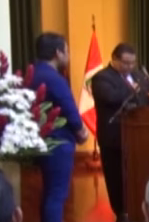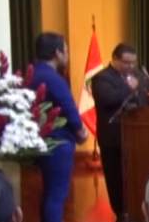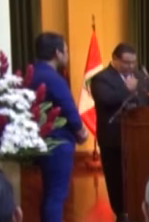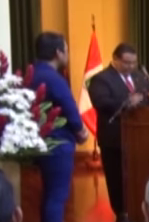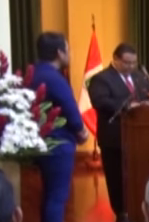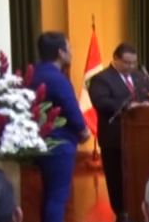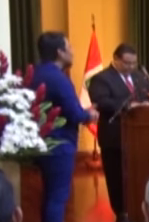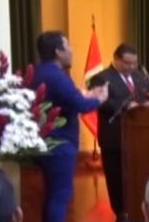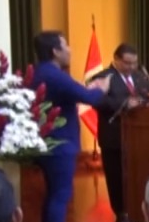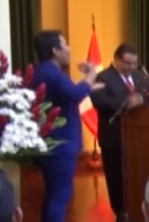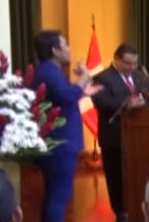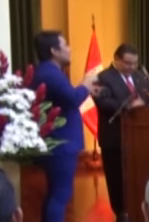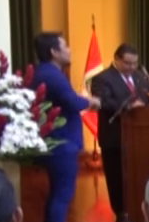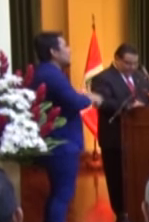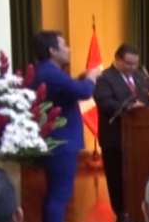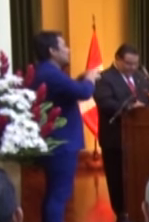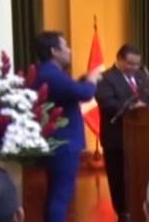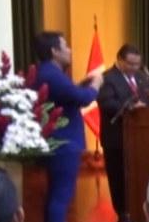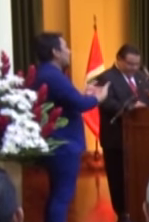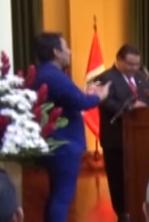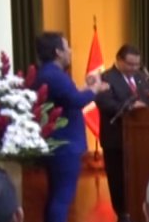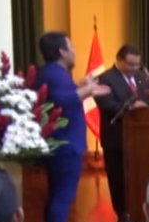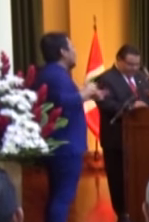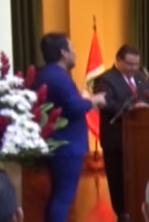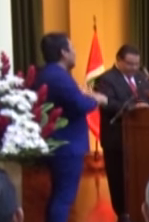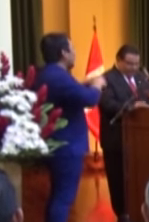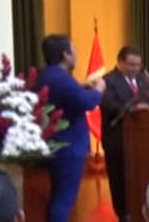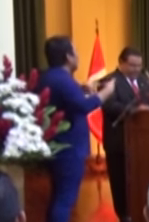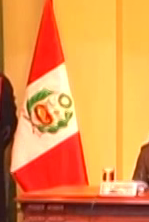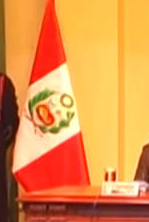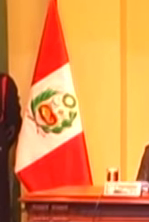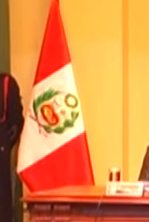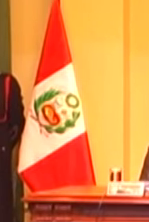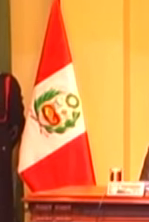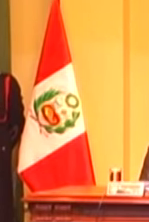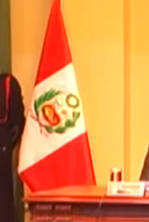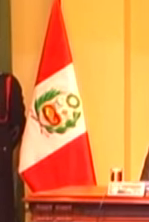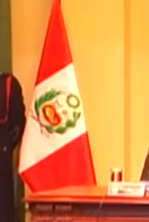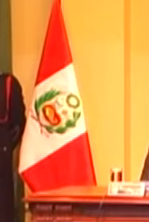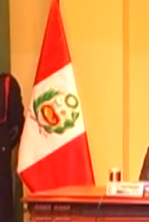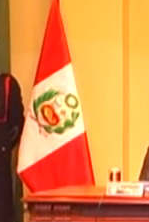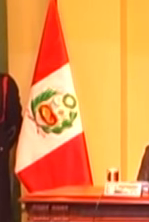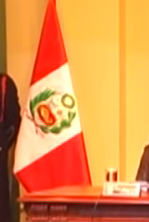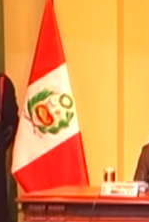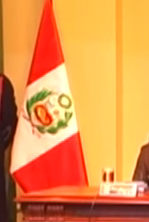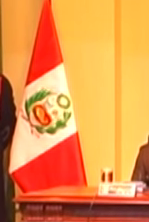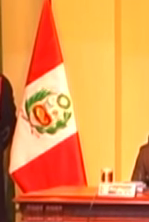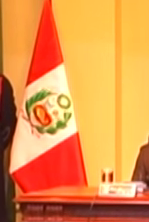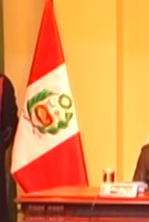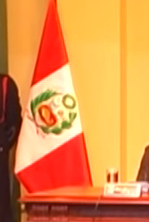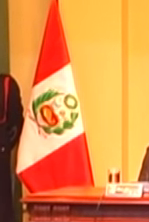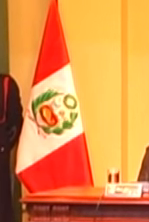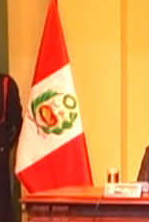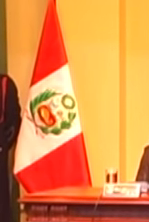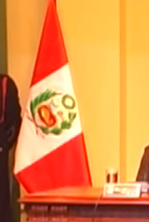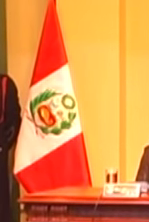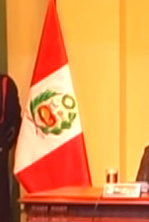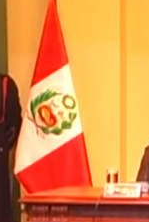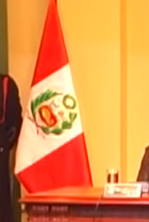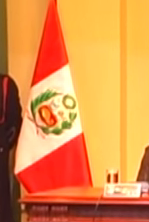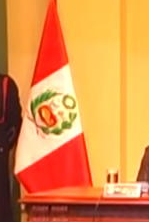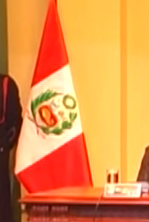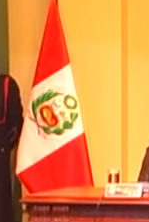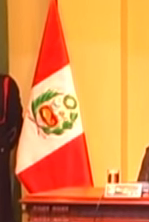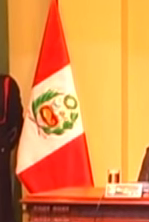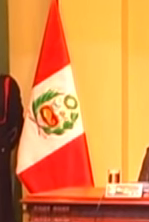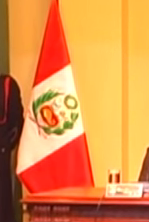bien, antes de levantar la sesión, le consulto a nuestra secretaria general del Consejo si tenemos algún otro tema pendiente en agenda. No, señor